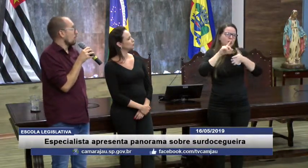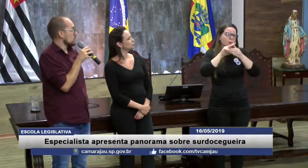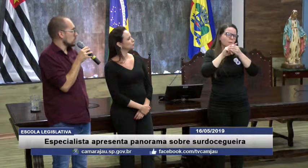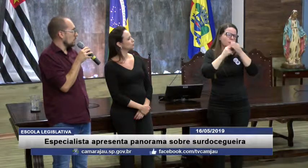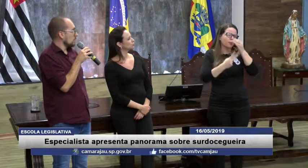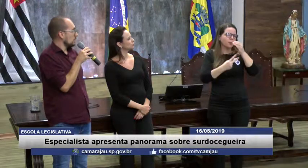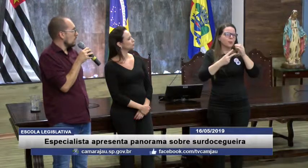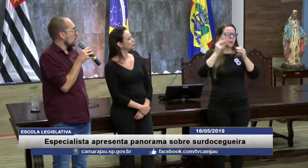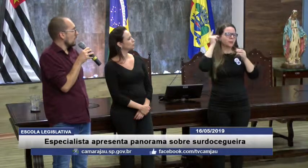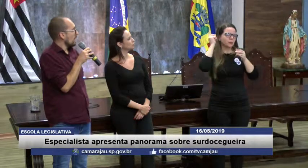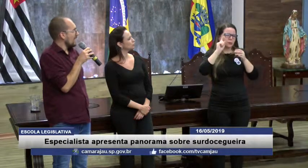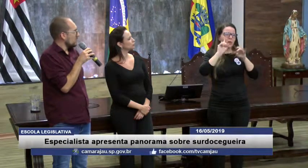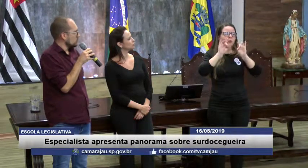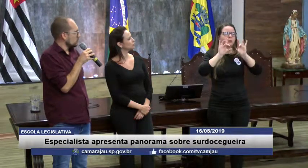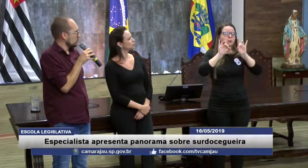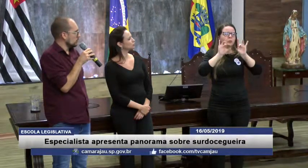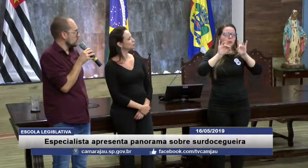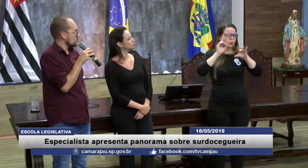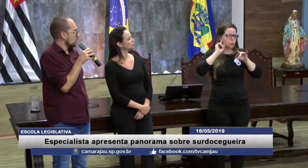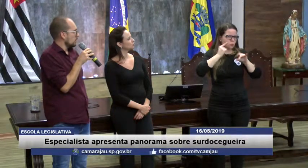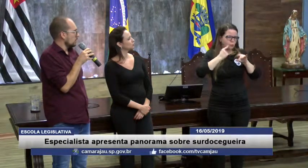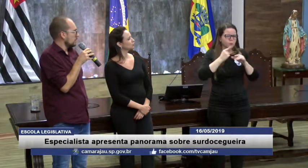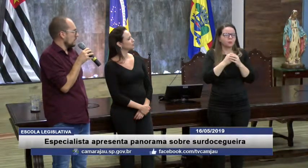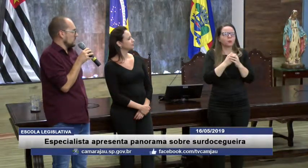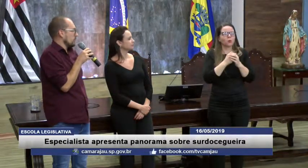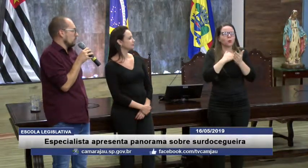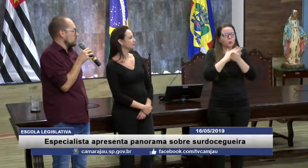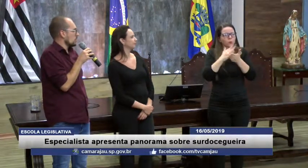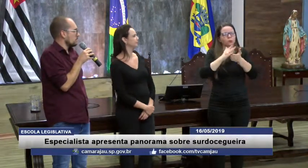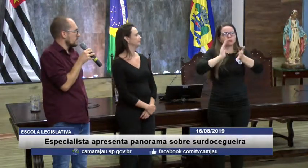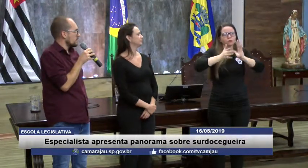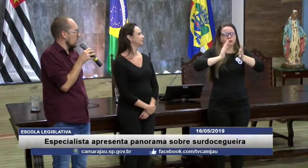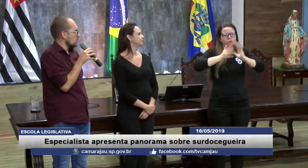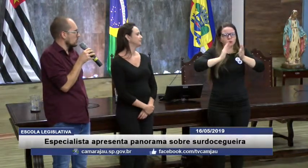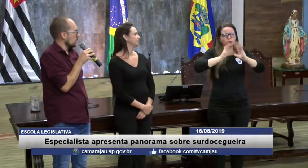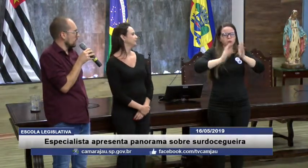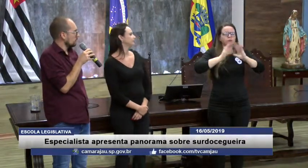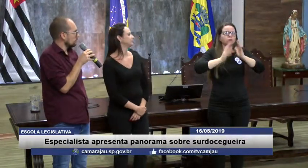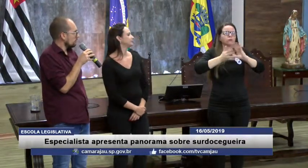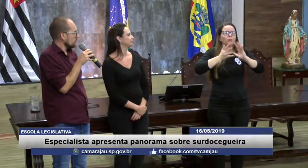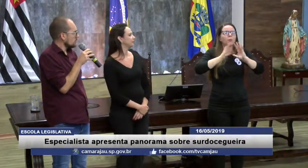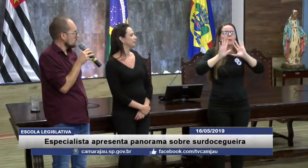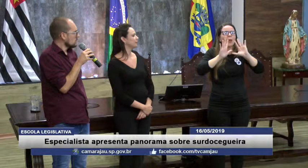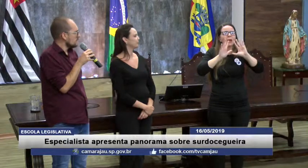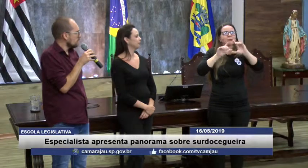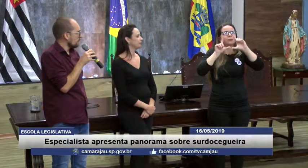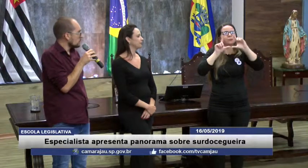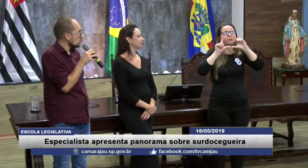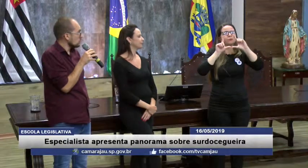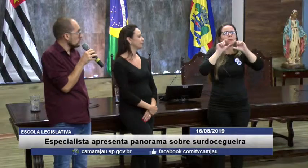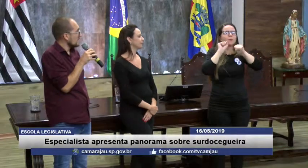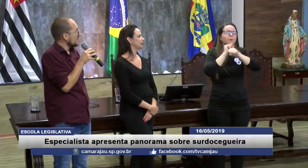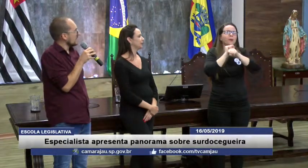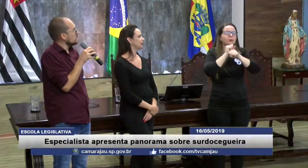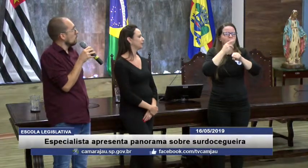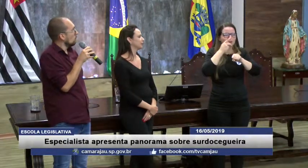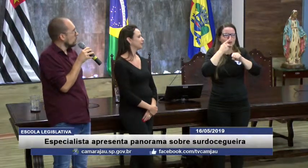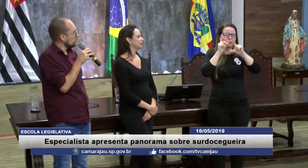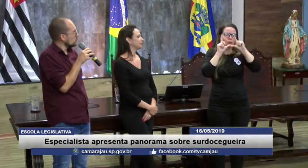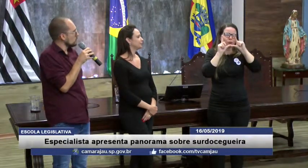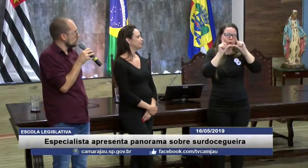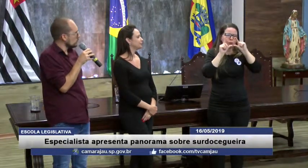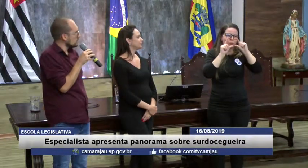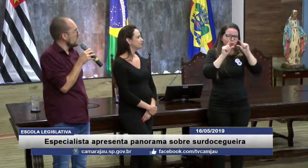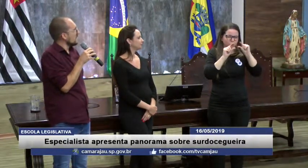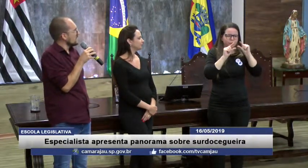fui para uma escola com vários surdos, uma escola que chamavam uma escola especial, uma escola específica para surdos. Lá tinham